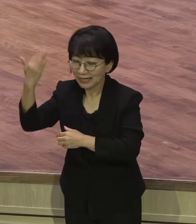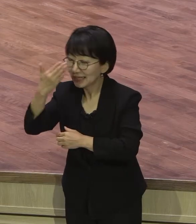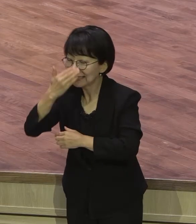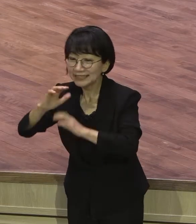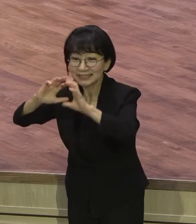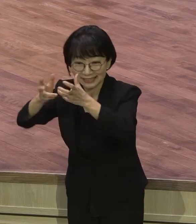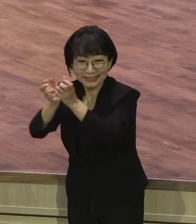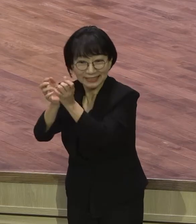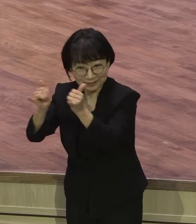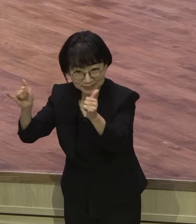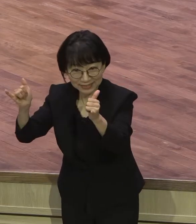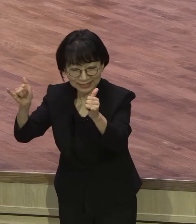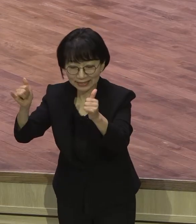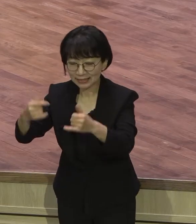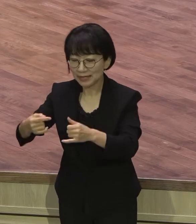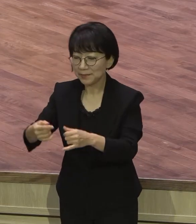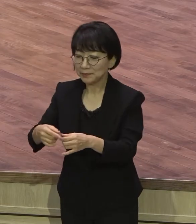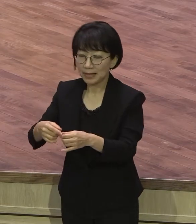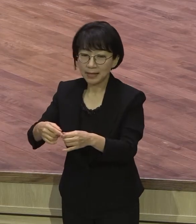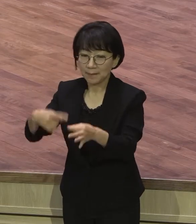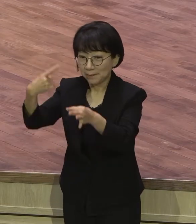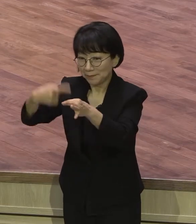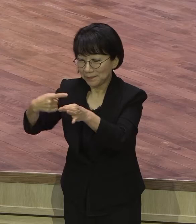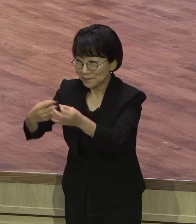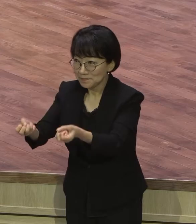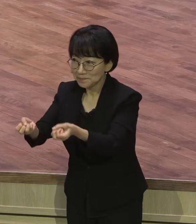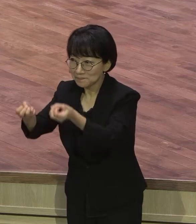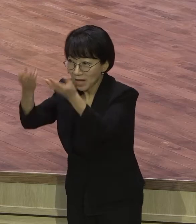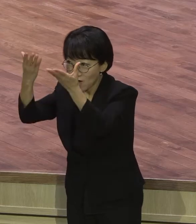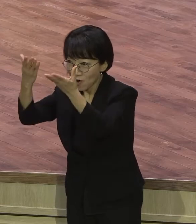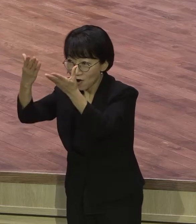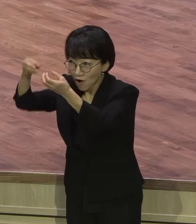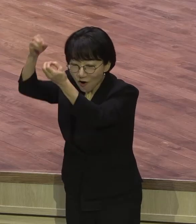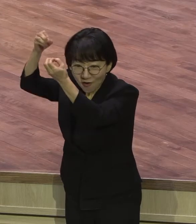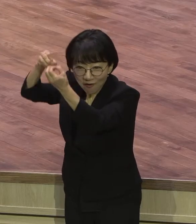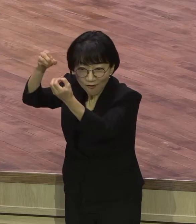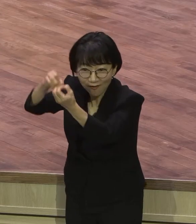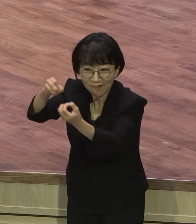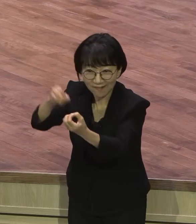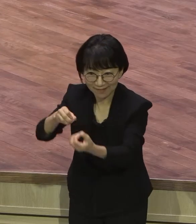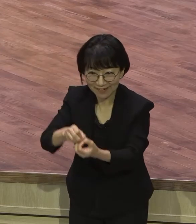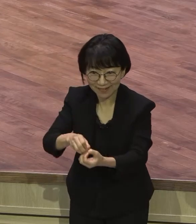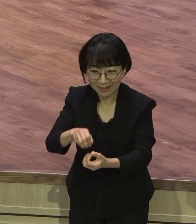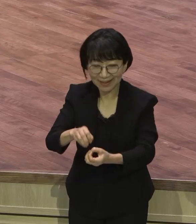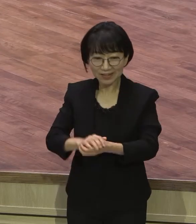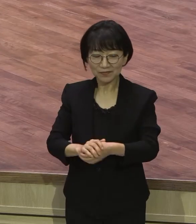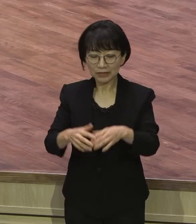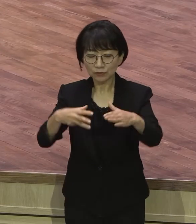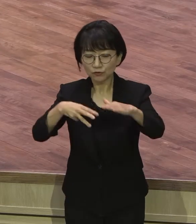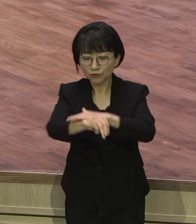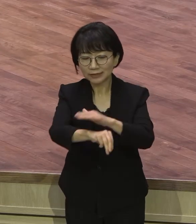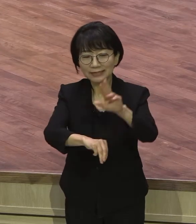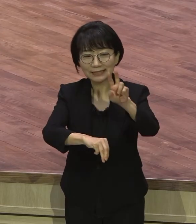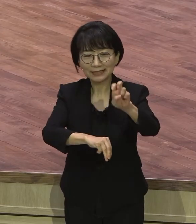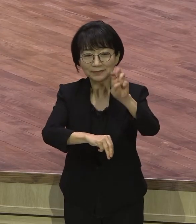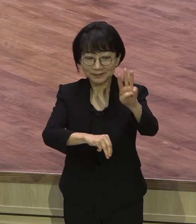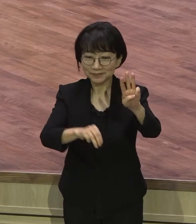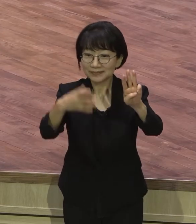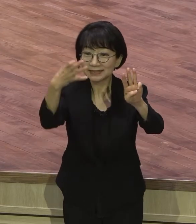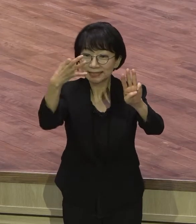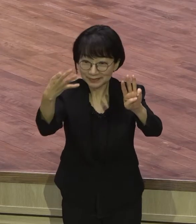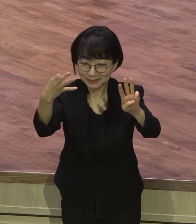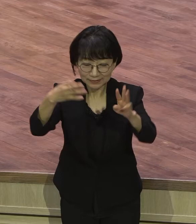이제 지킨 맥추절, 여기에서 기운을 찾을 수 있는데, 출애굽기 23장 14절을